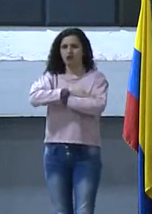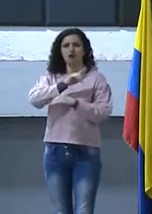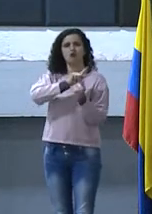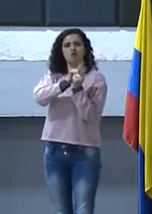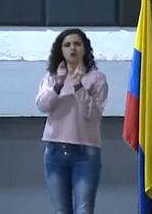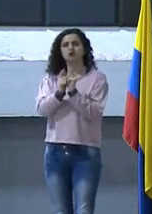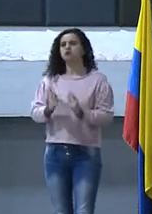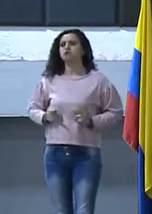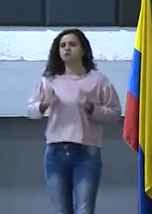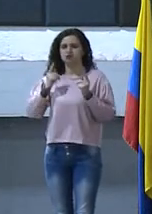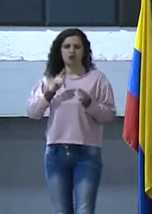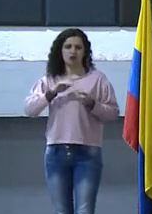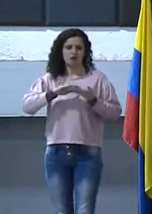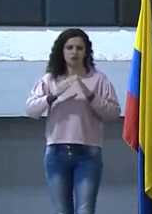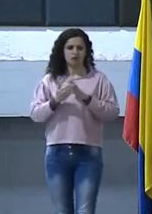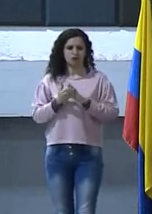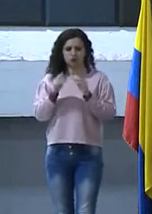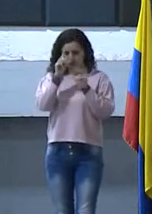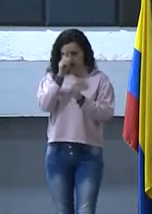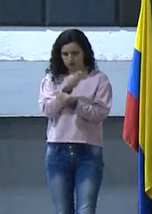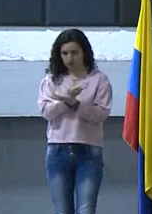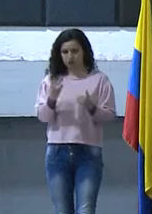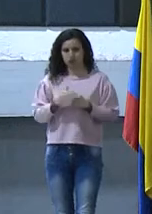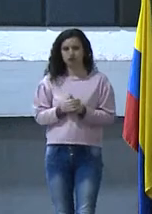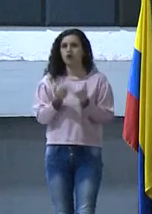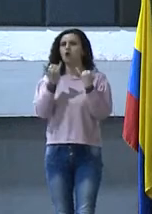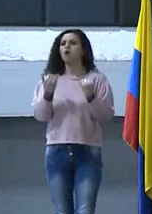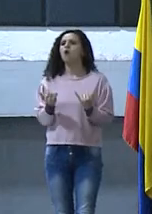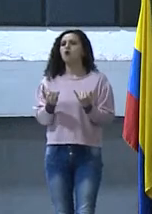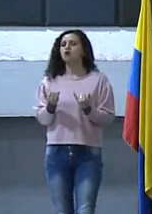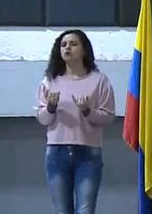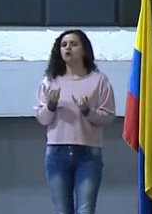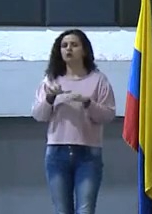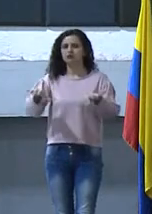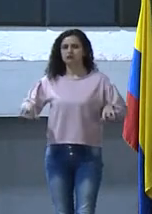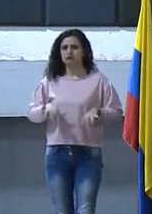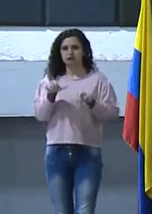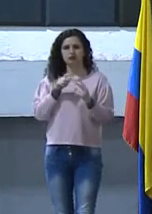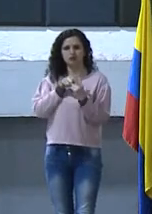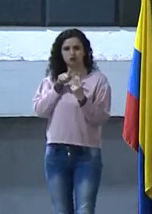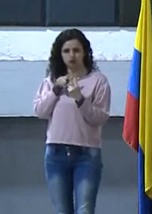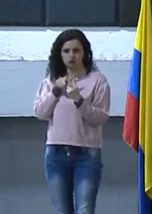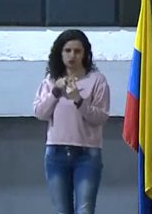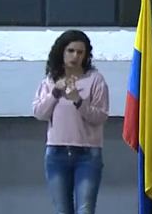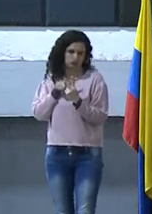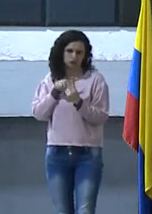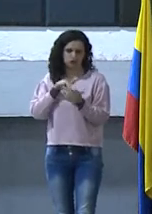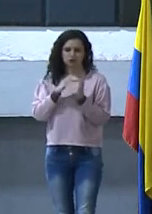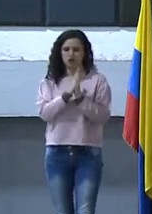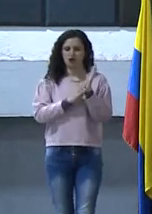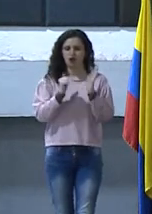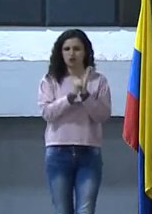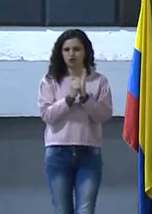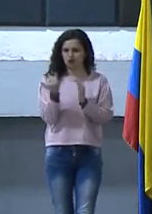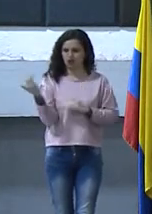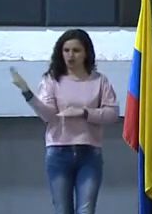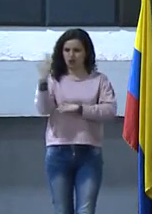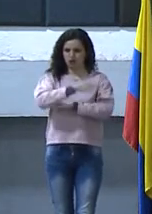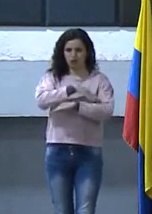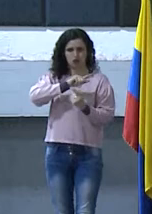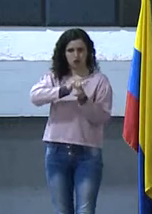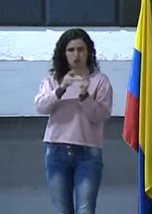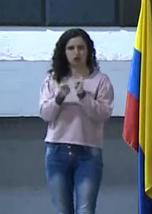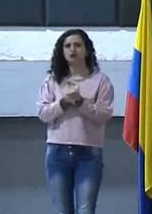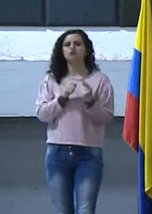y la diversidad el día de hoy tendremos dos actividades que constituyen pues nuestra agenda de la jornada la